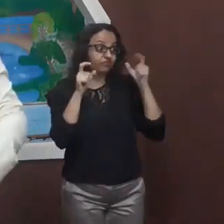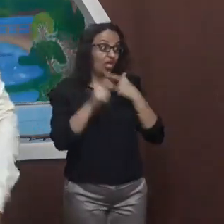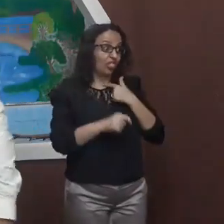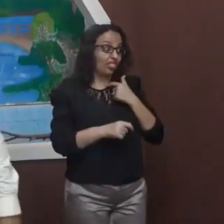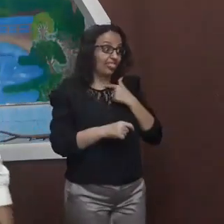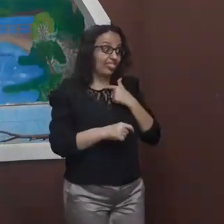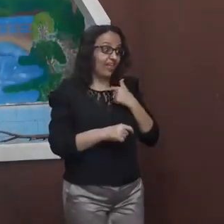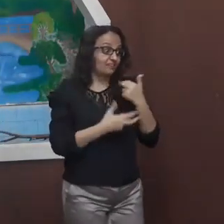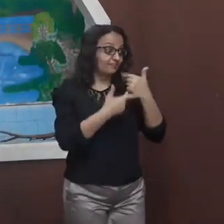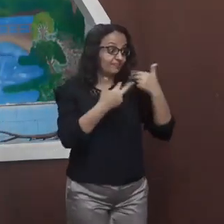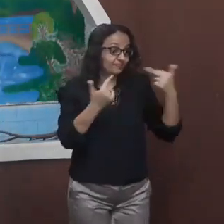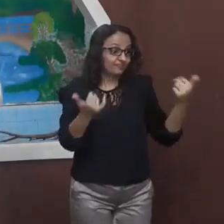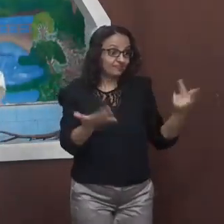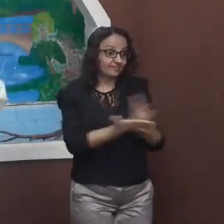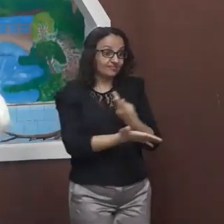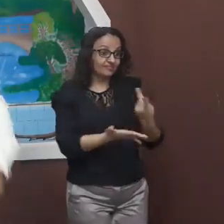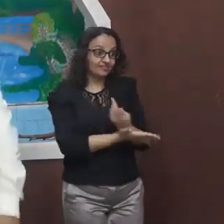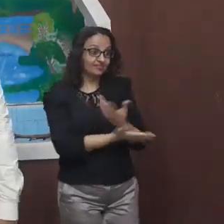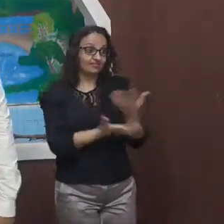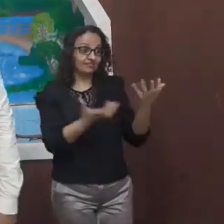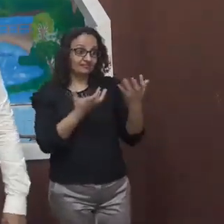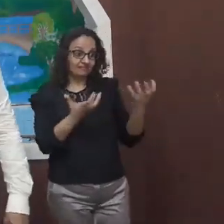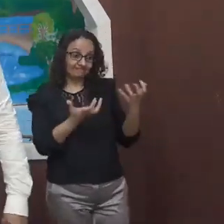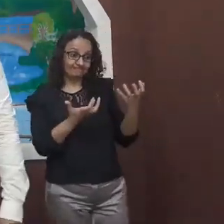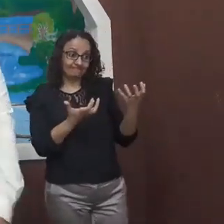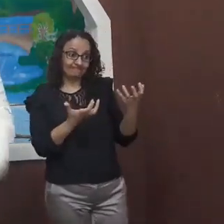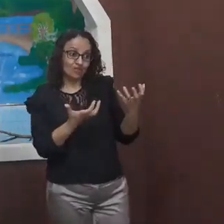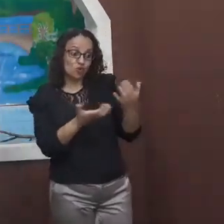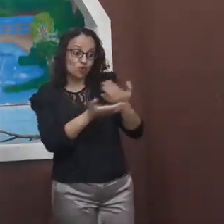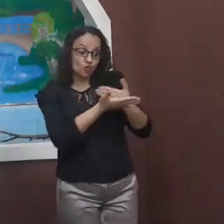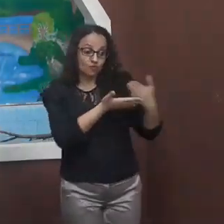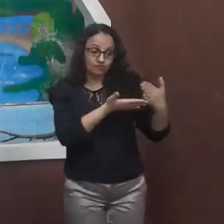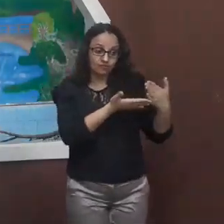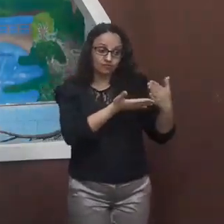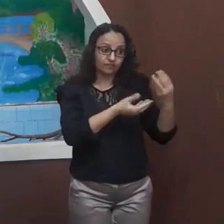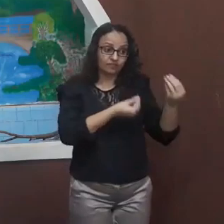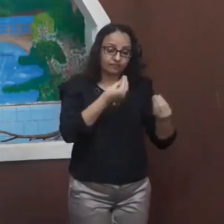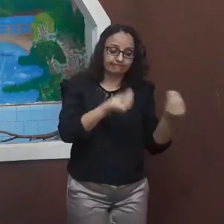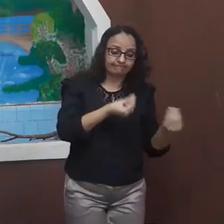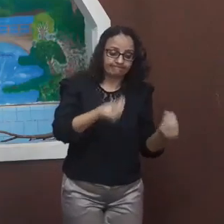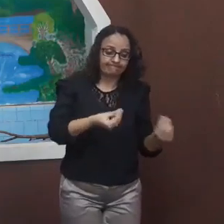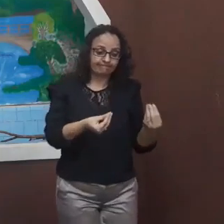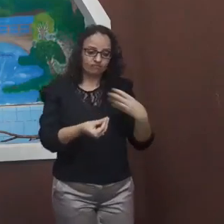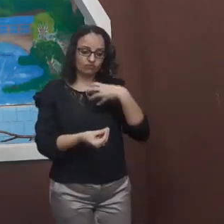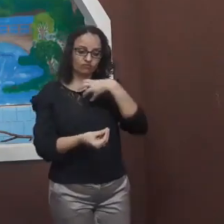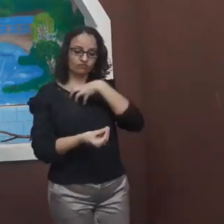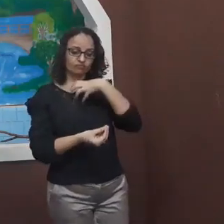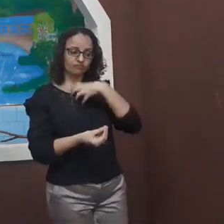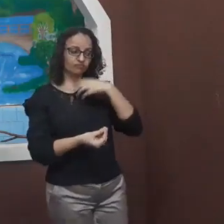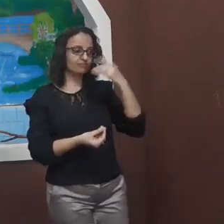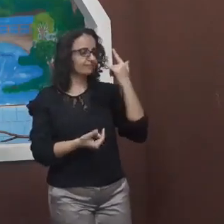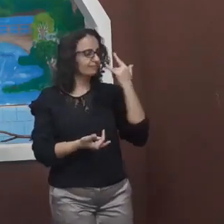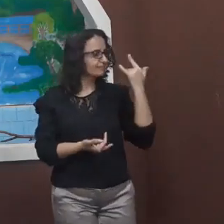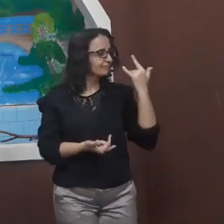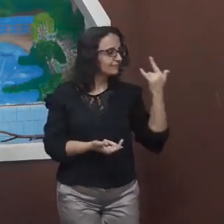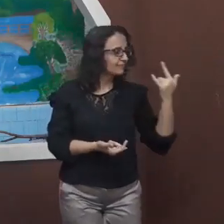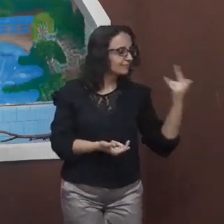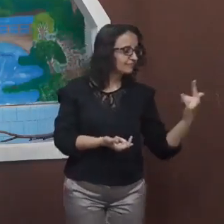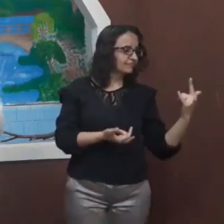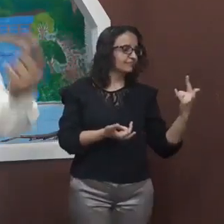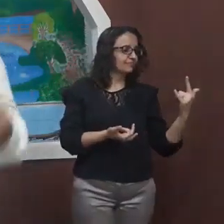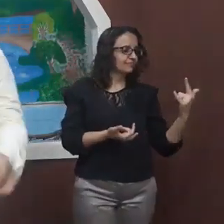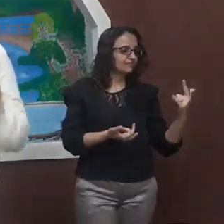daquilo que vê, começa por aí. Ou seja, também a concepção da cobiça, que